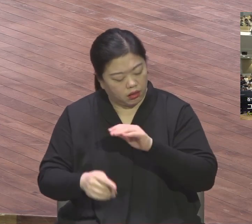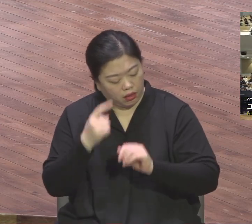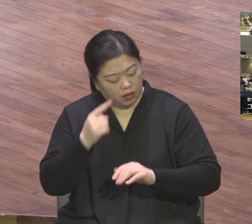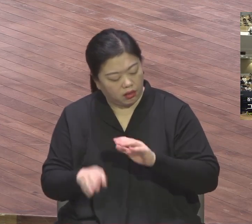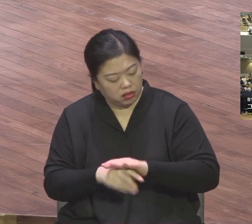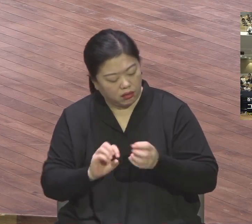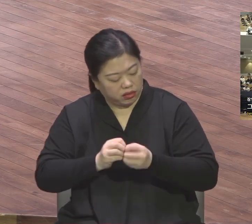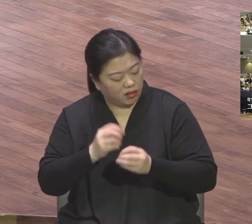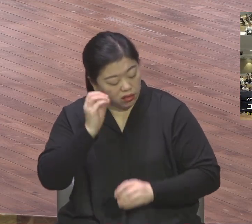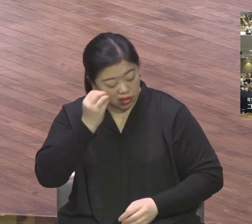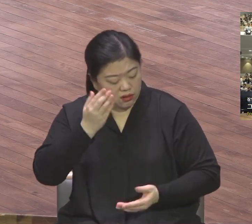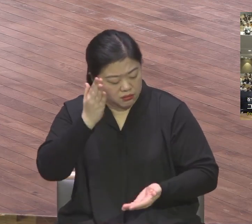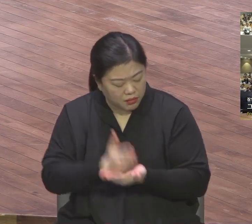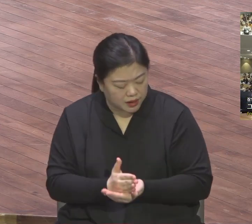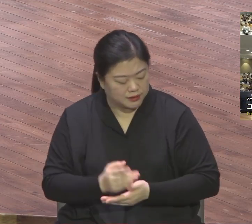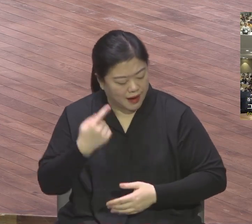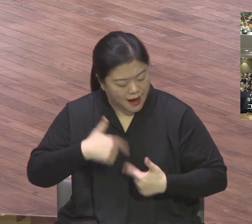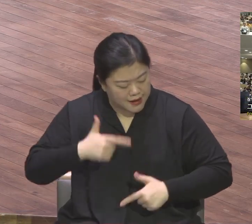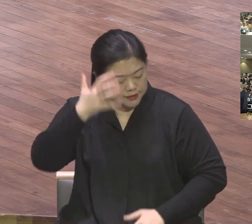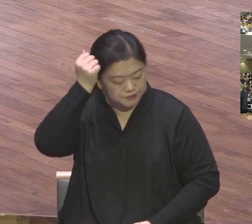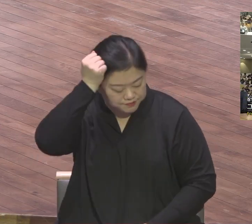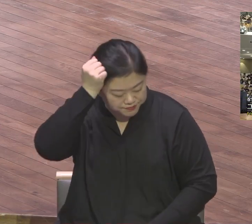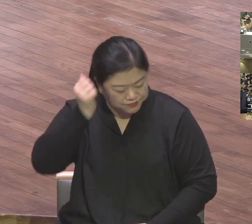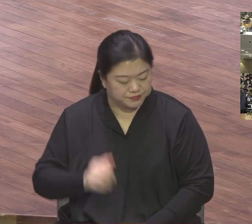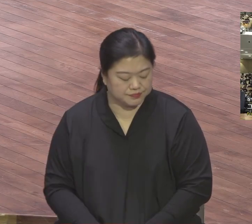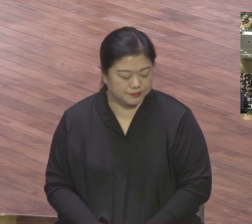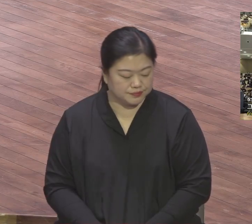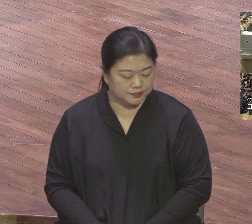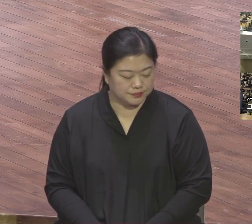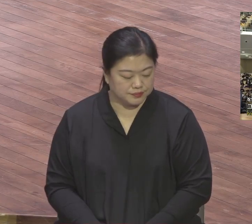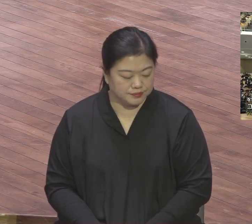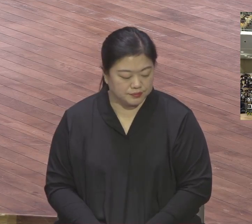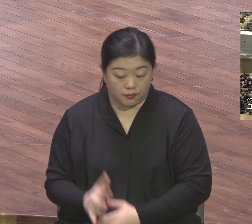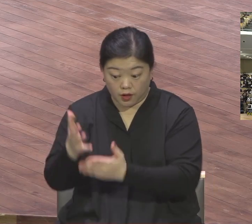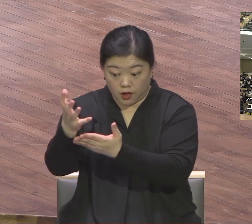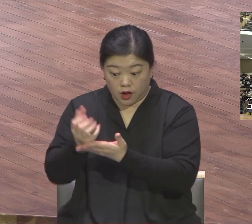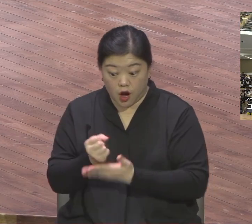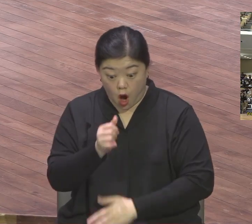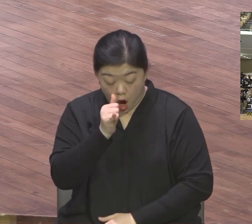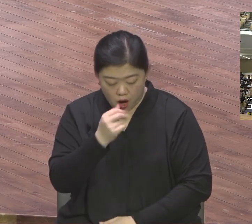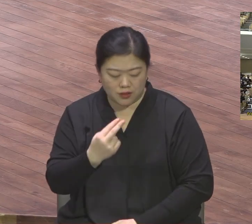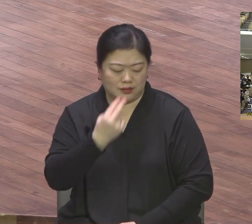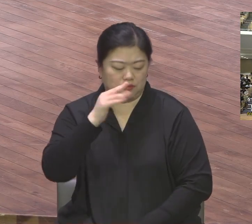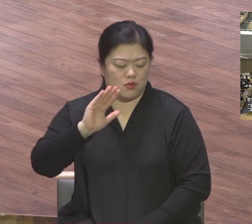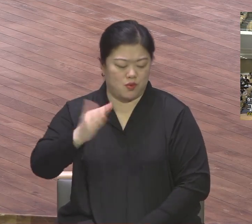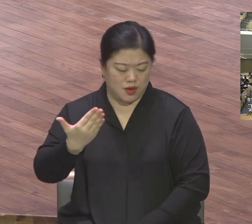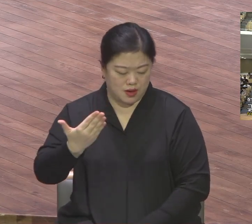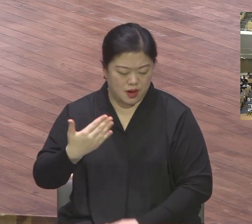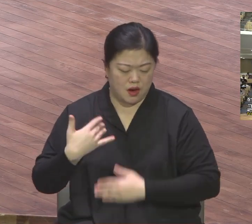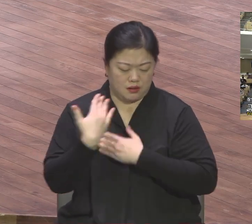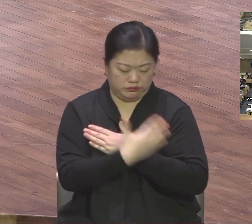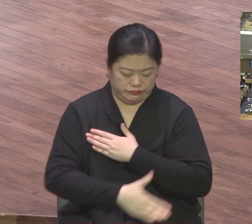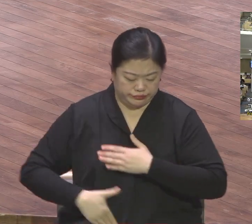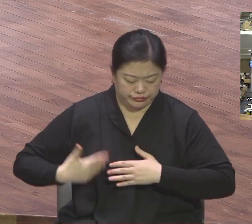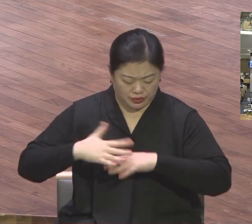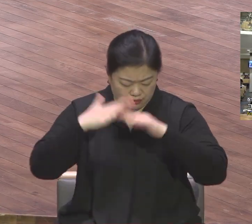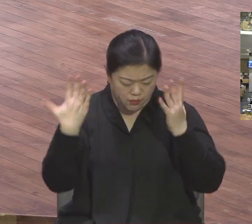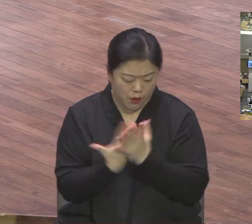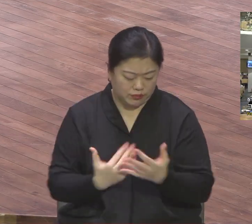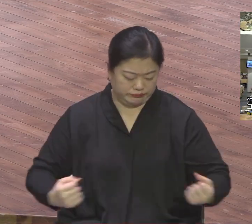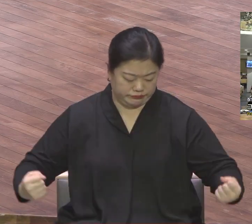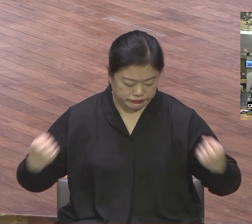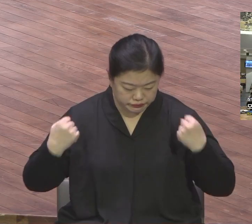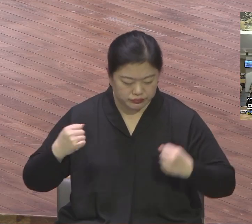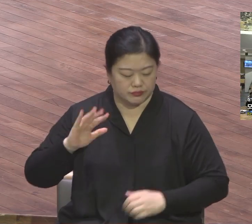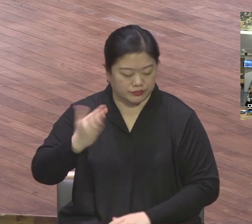내 마음속에 지키라. 그것은 얻는 자에게 생명이 되며 그의 온 육체의